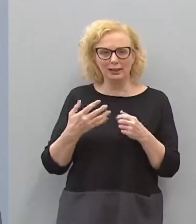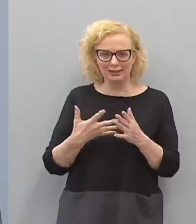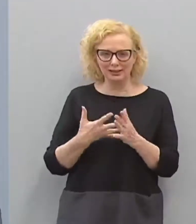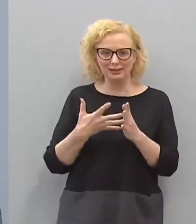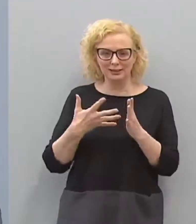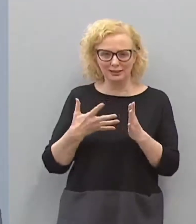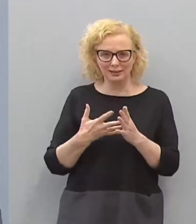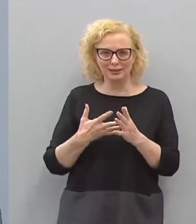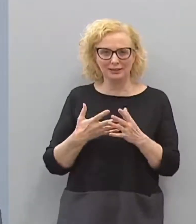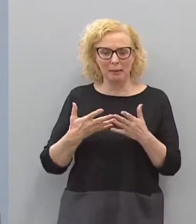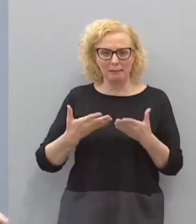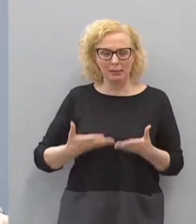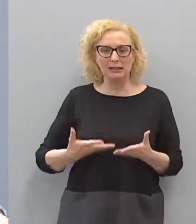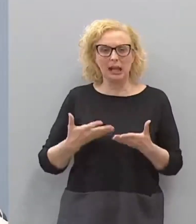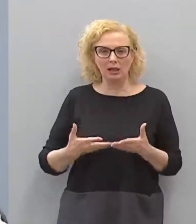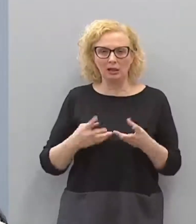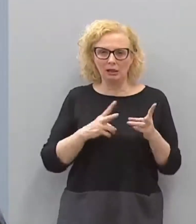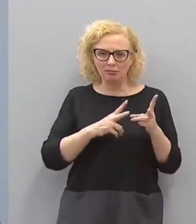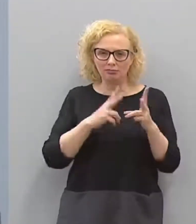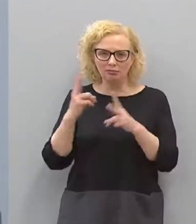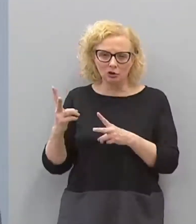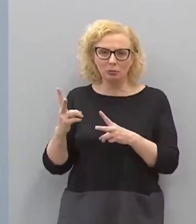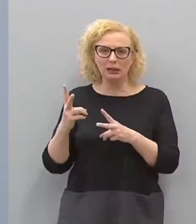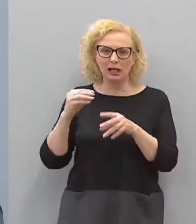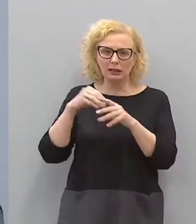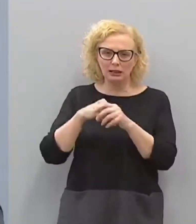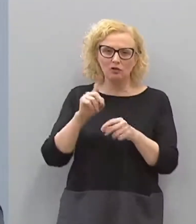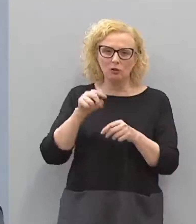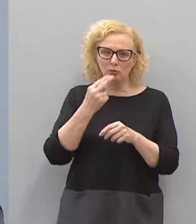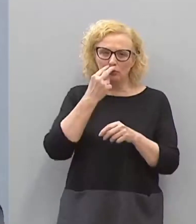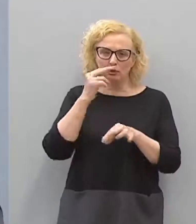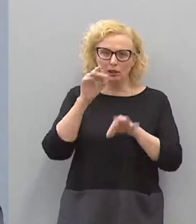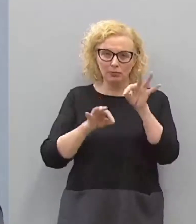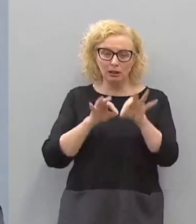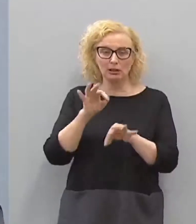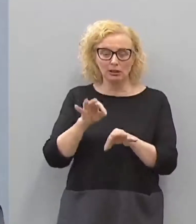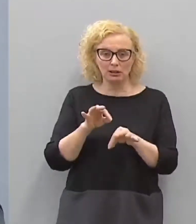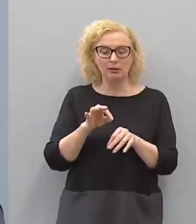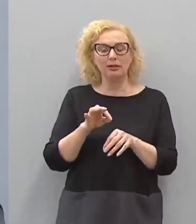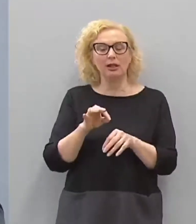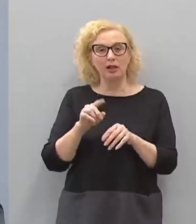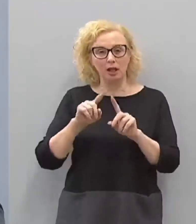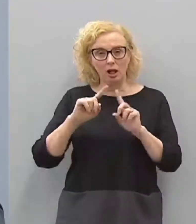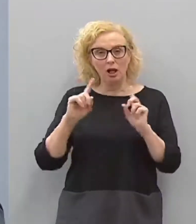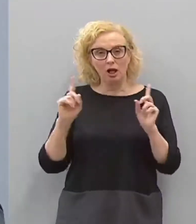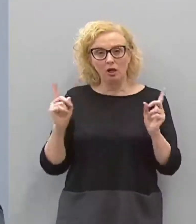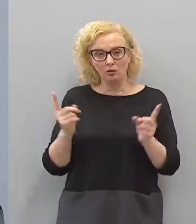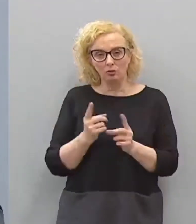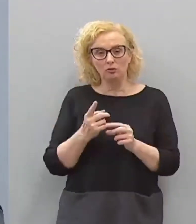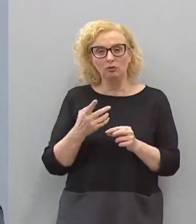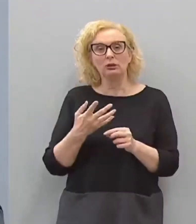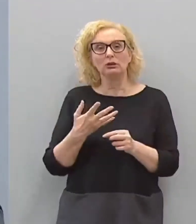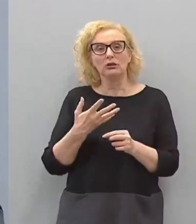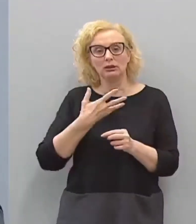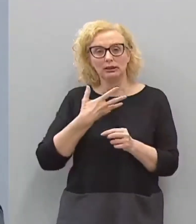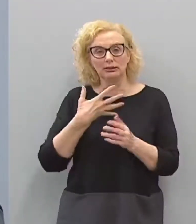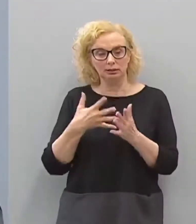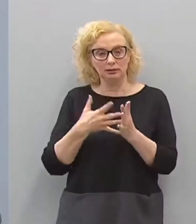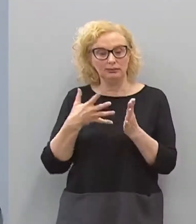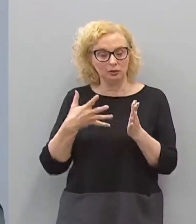degli ospedali sia nelle terapie intensive che ne nell'altro reparto diciamo di alta intensità e di media